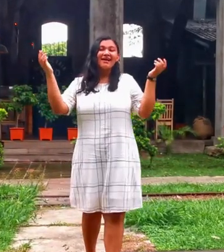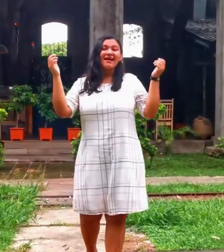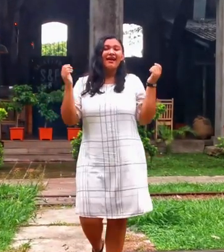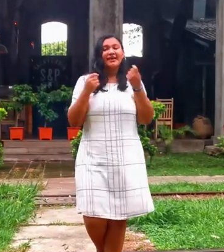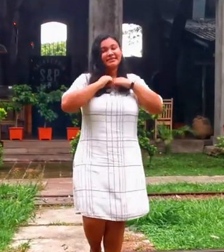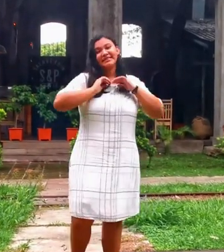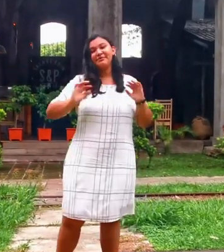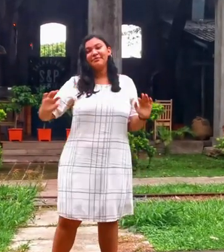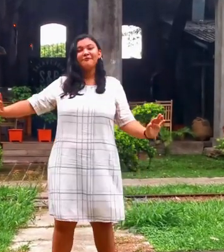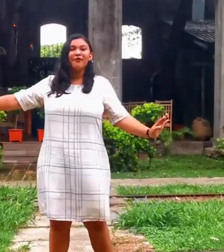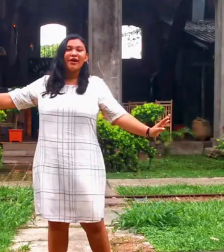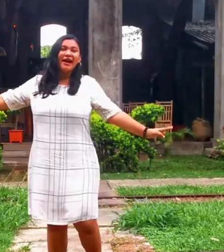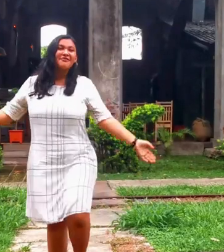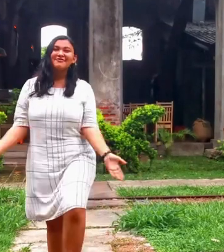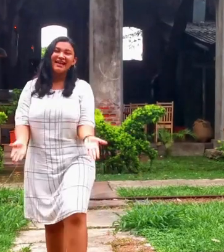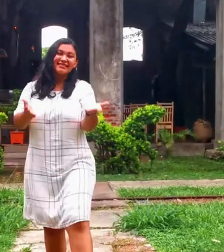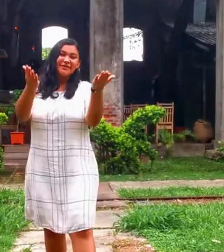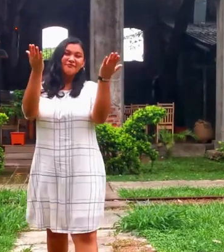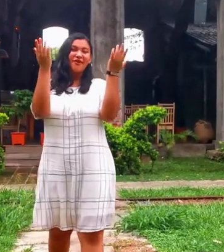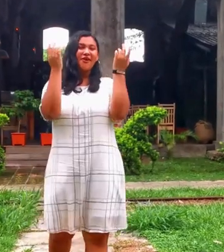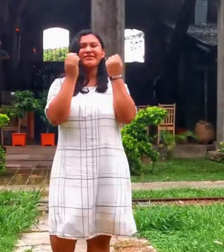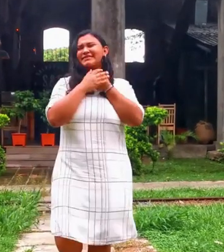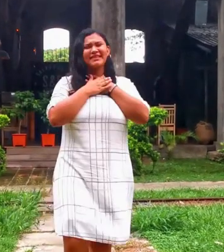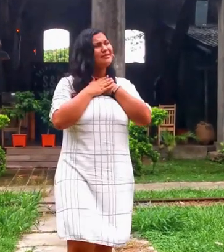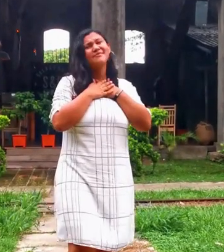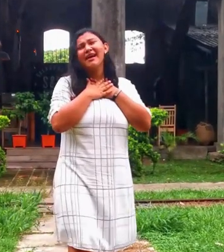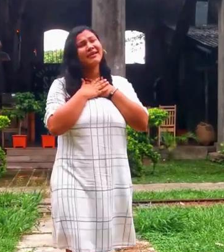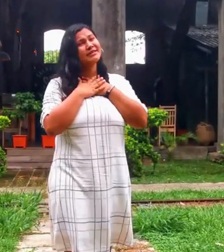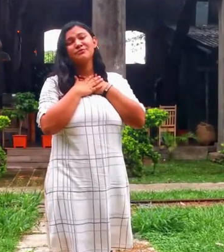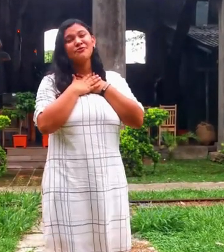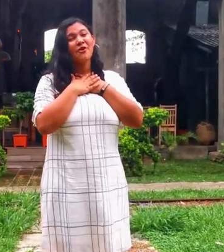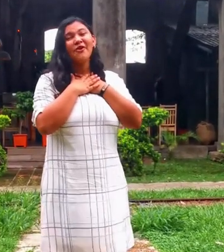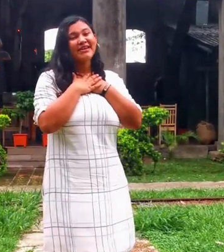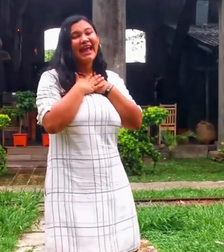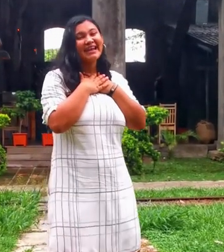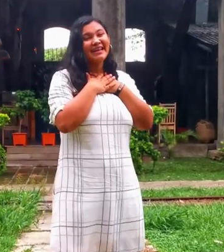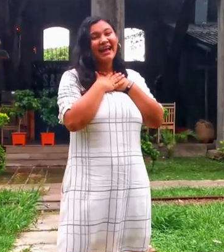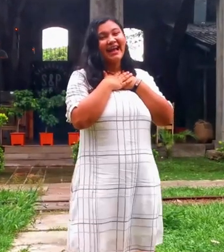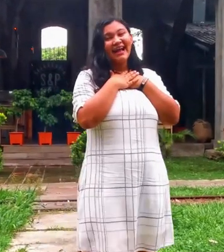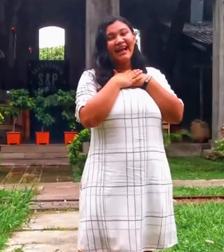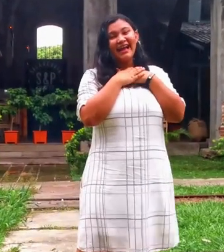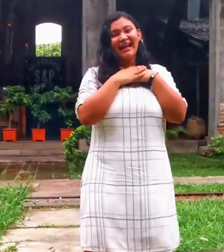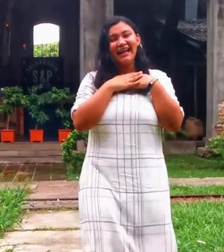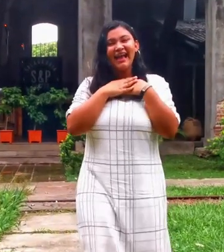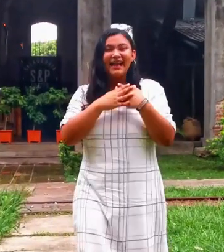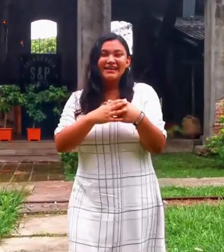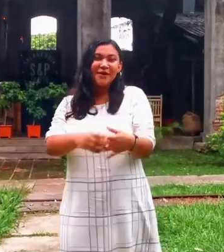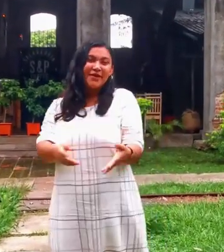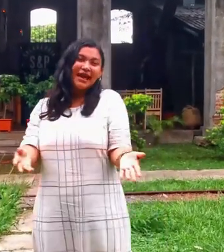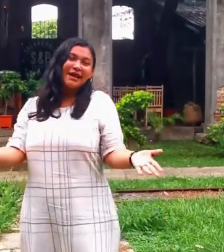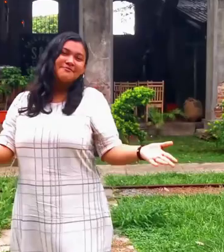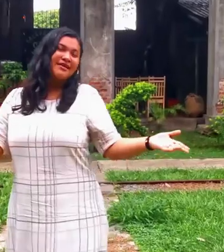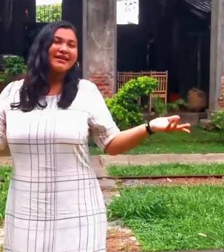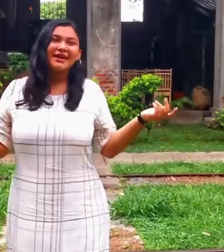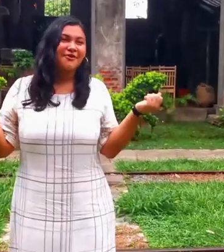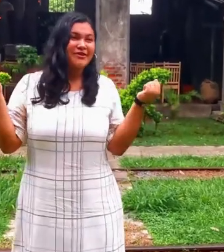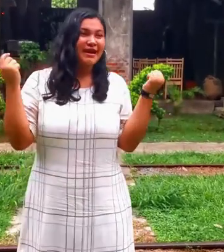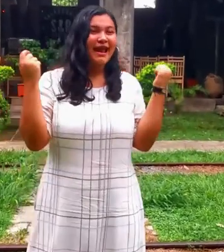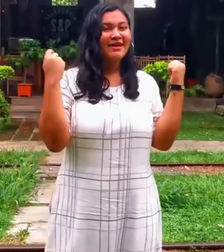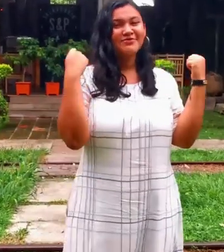sirenas. Si me fuera un día de vos, tal vez muriera, río Lempa